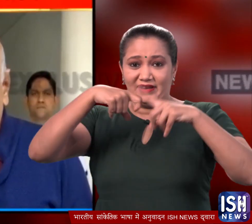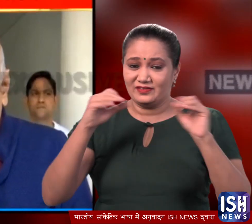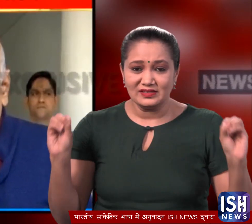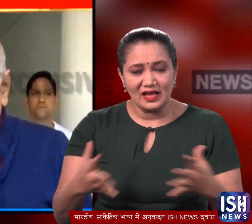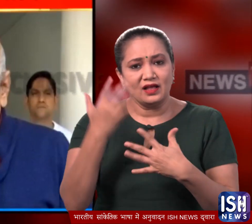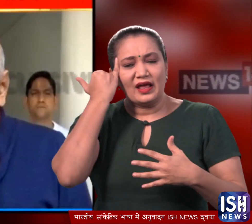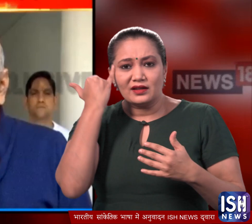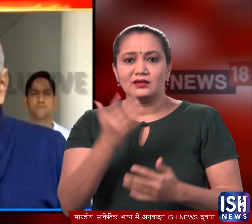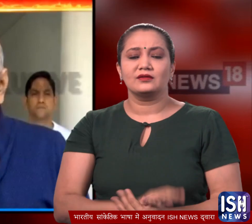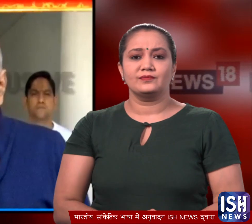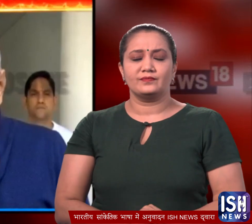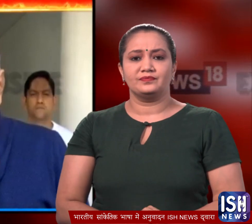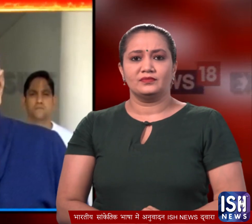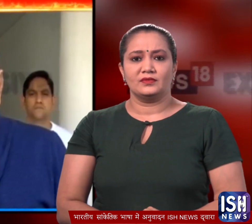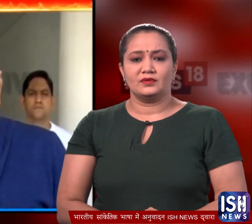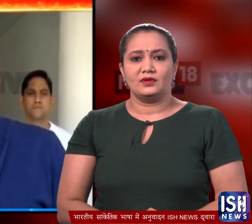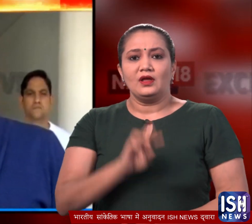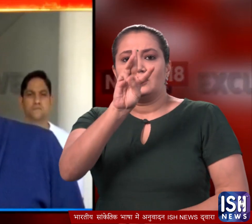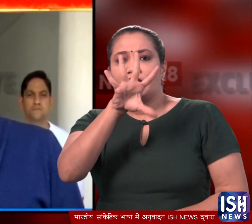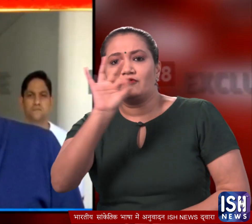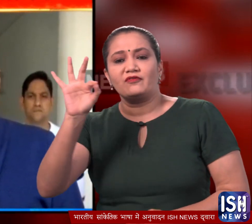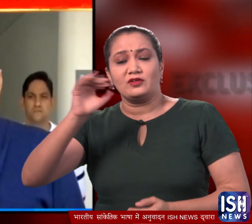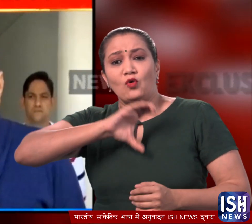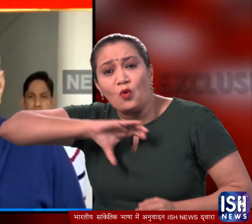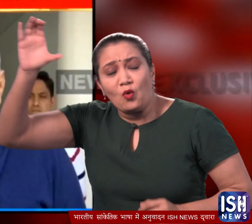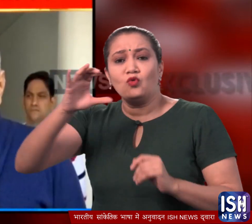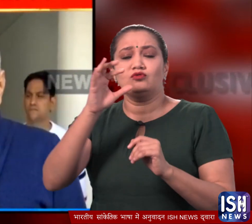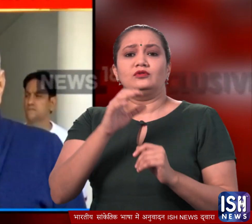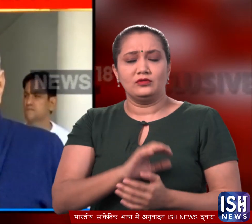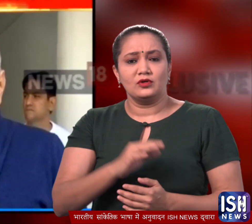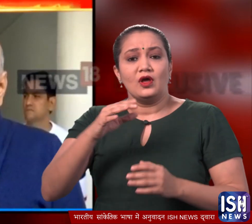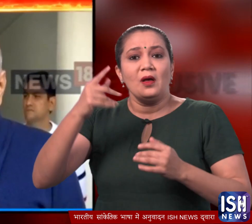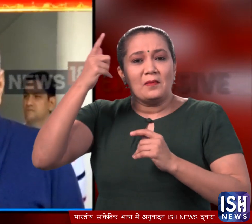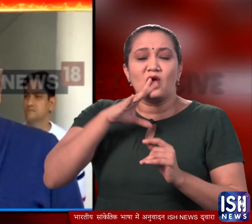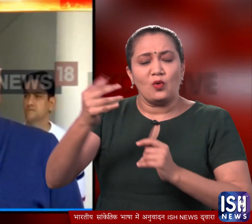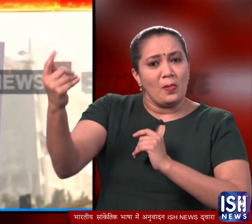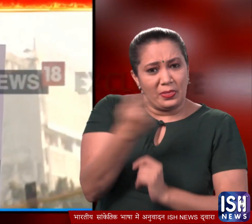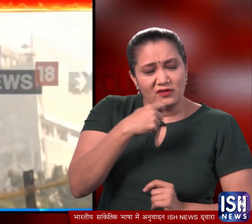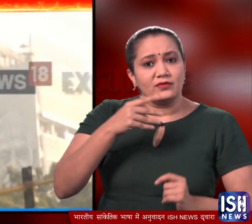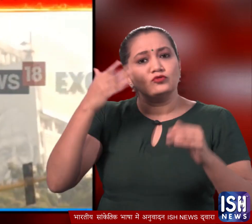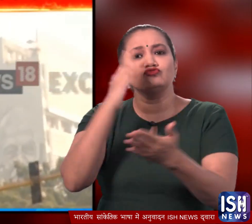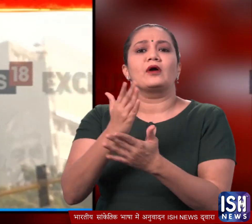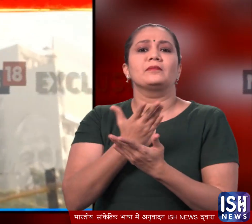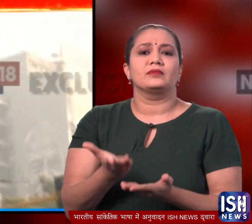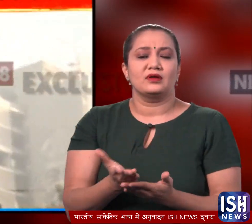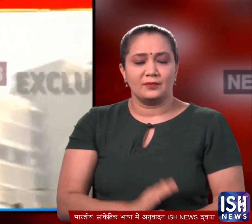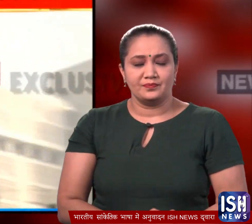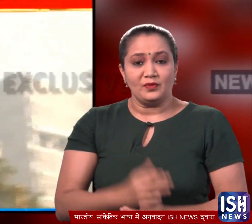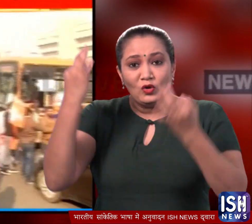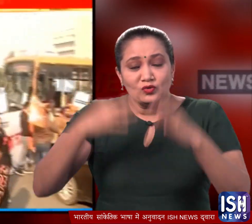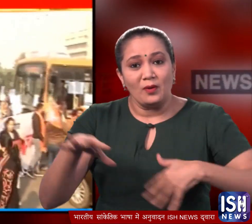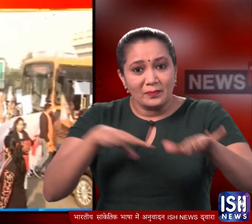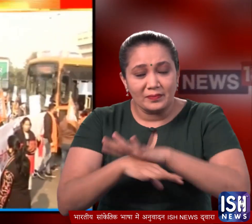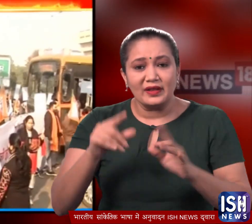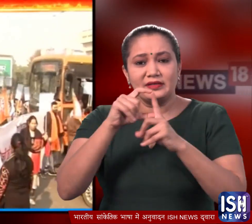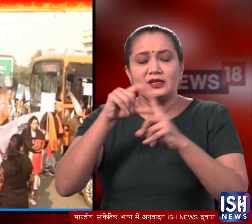उससे 3,500 करोड़ रुपया जो चोरी हो रहा था वो चोरी रुक गई। नई आबकारी नीति को दिल्ली